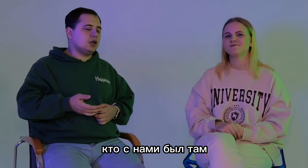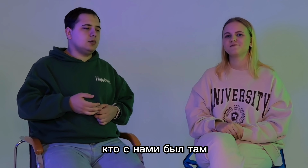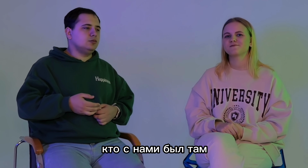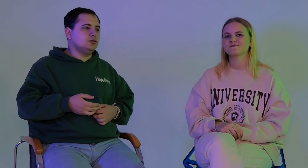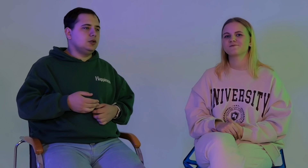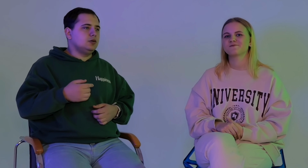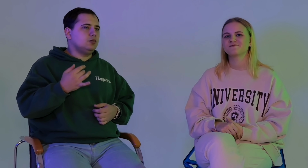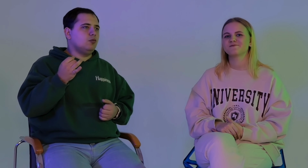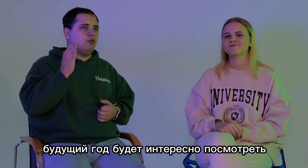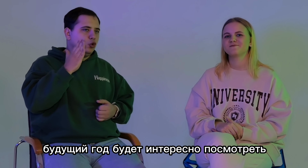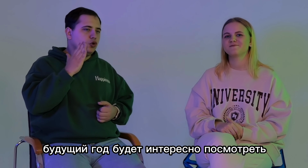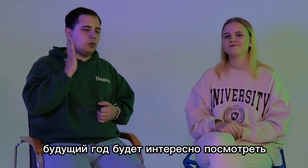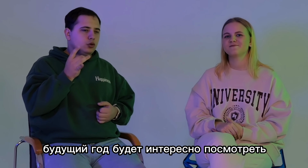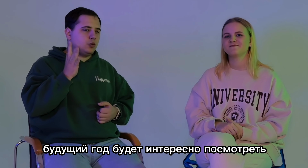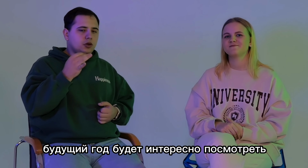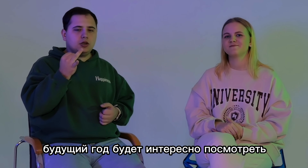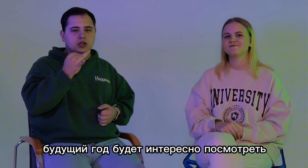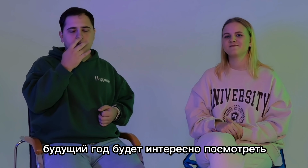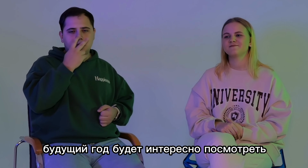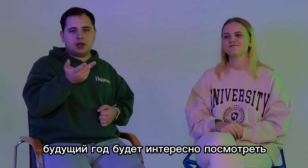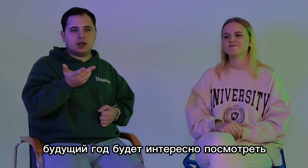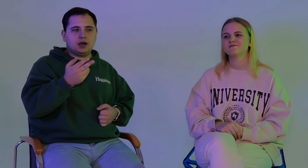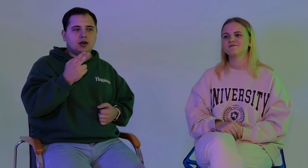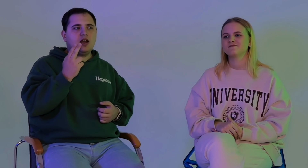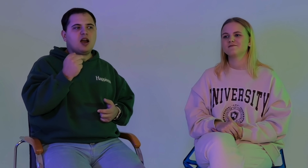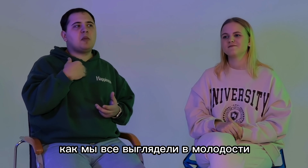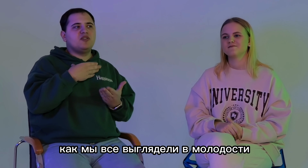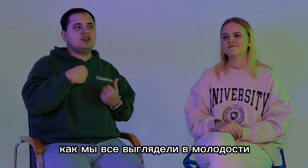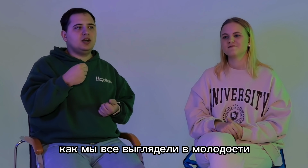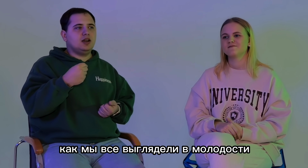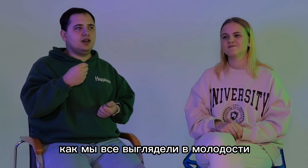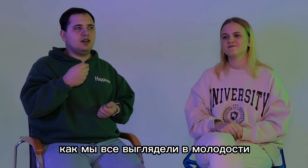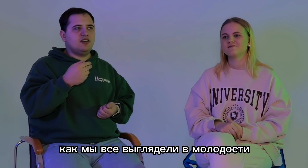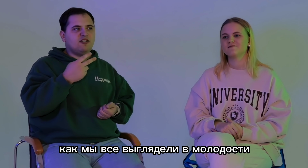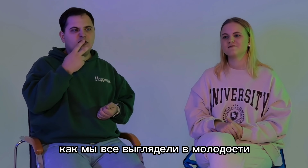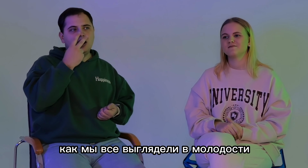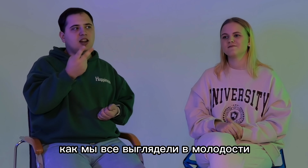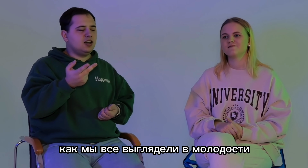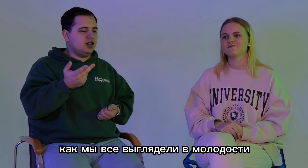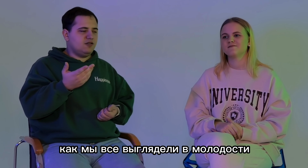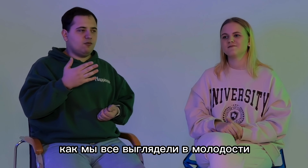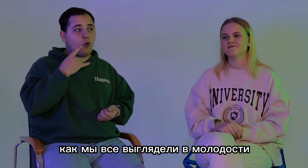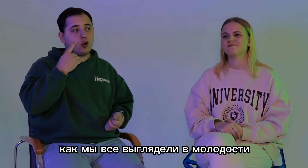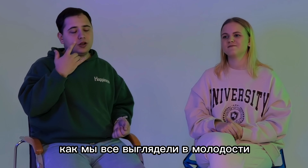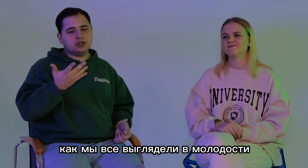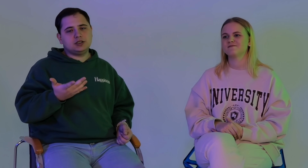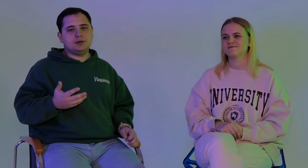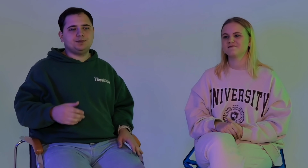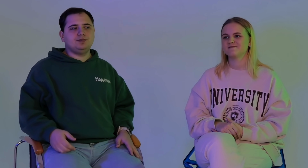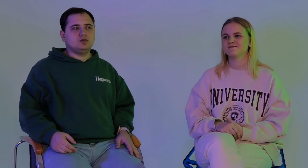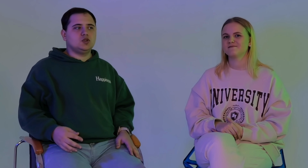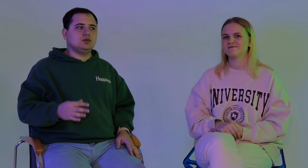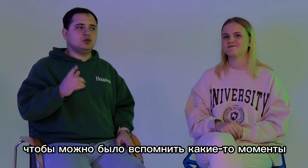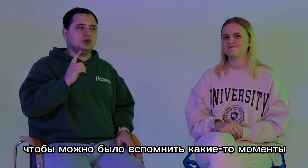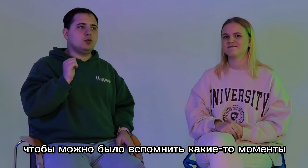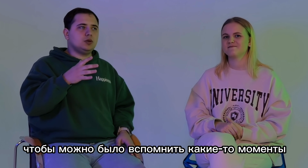там, будущее просто будет интересно посмотреть, как мы все выглядели в молодости, чтобы можно